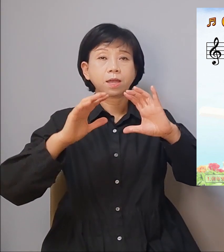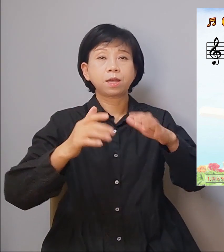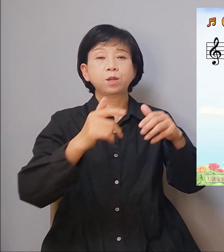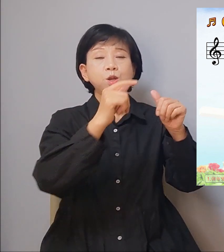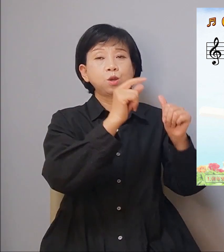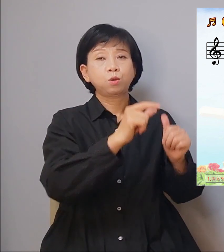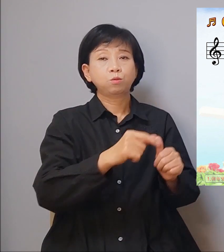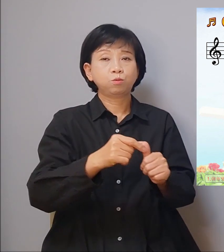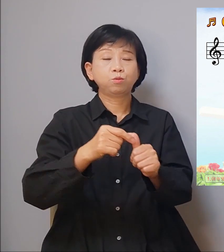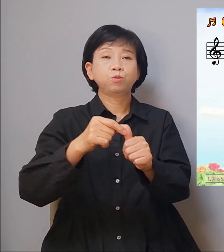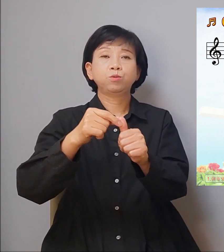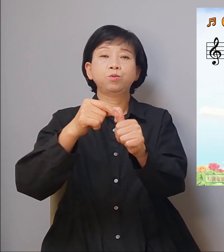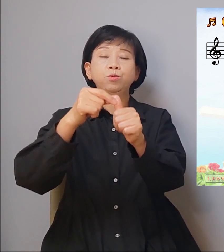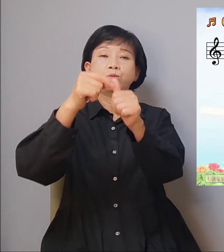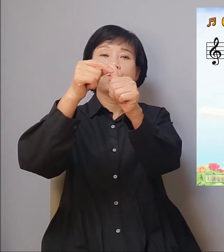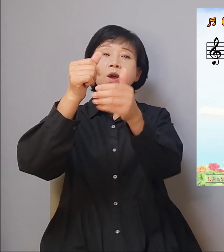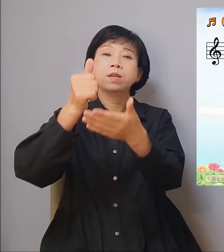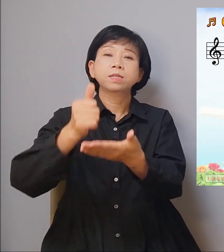이스라엘의